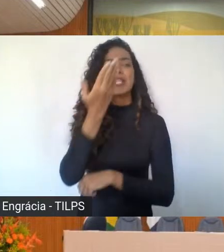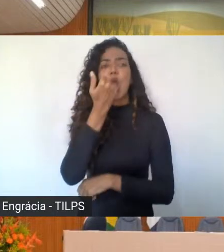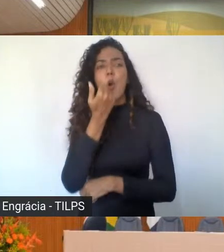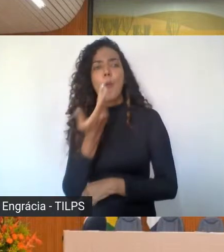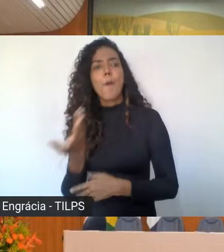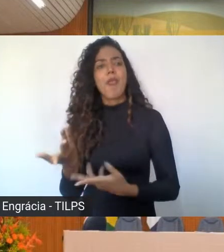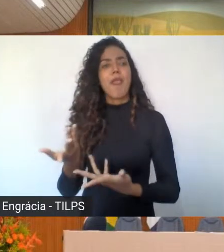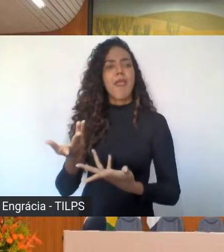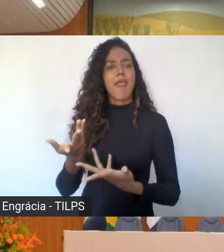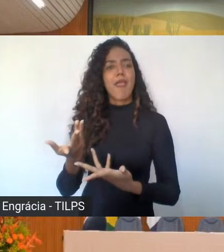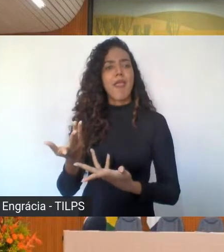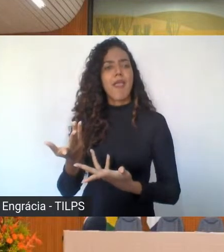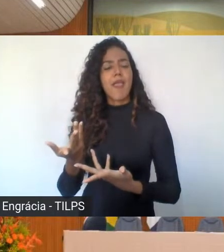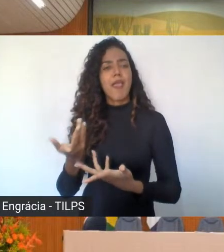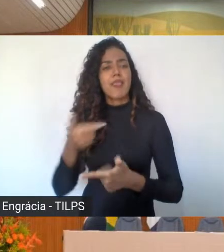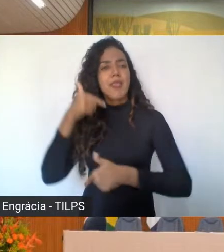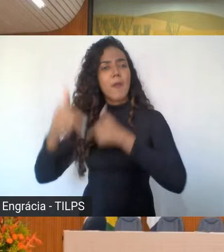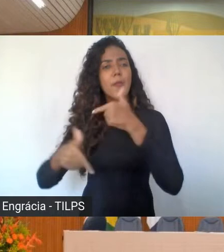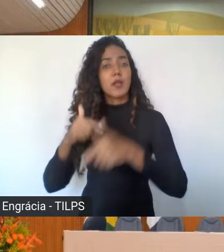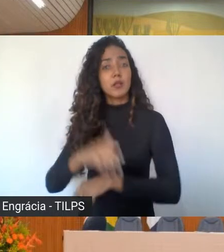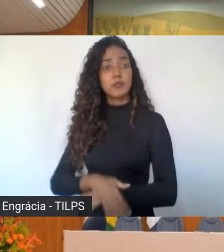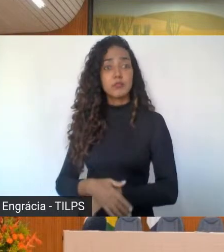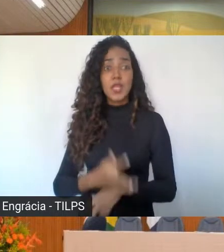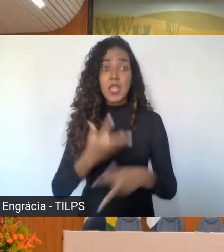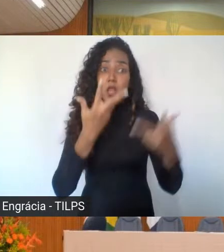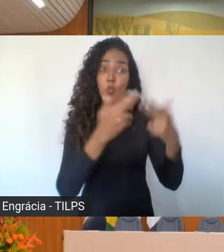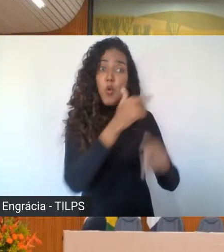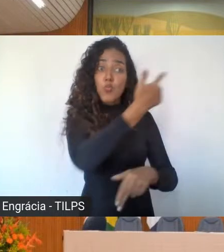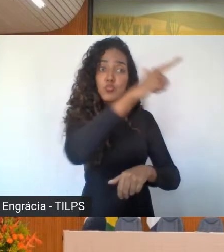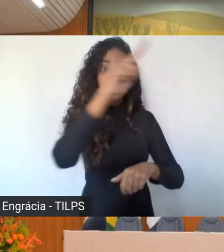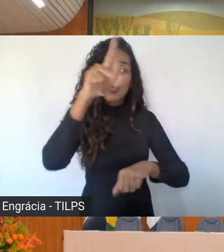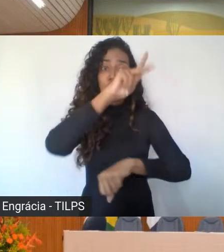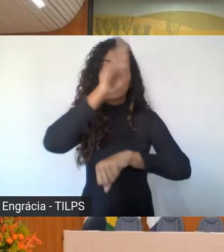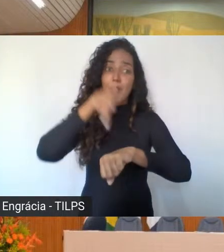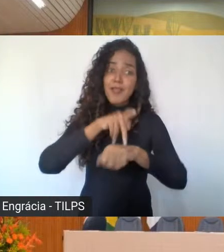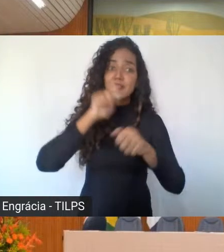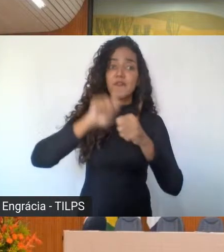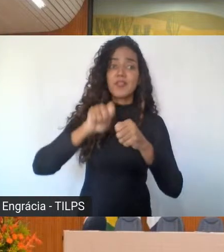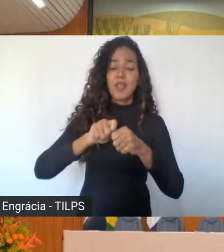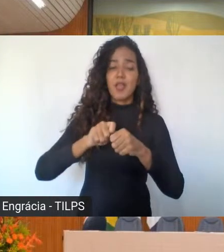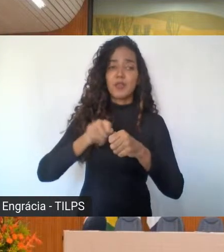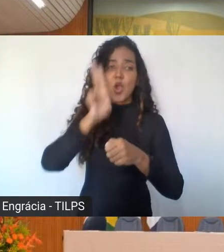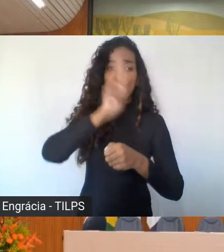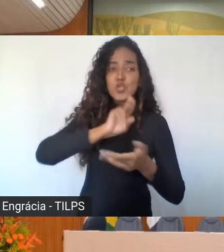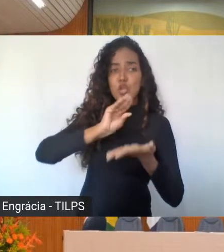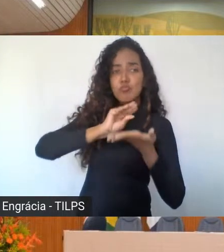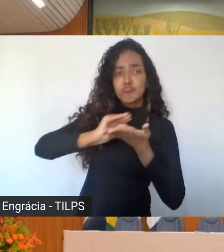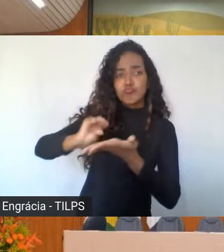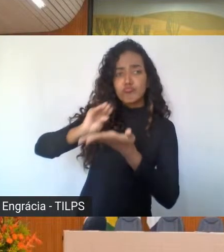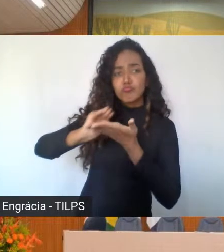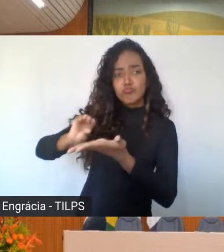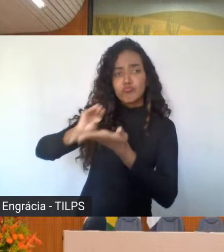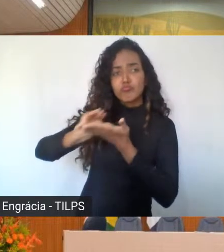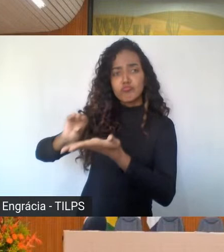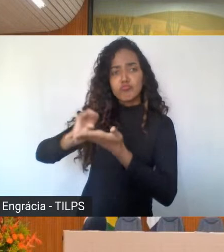ajuda do governo a essas pessoas, através dos auxílios e de um momento de superação?